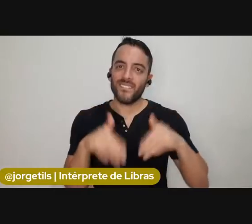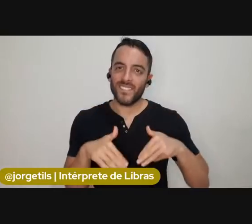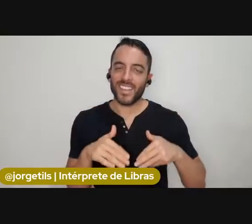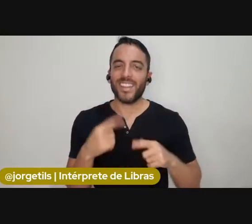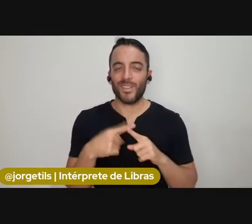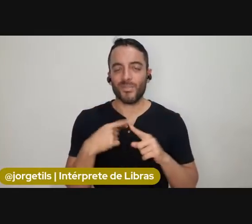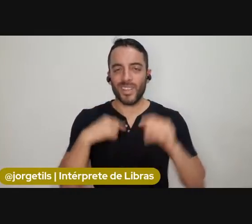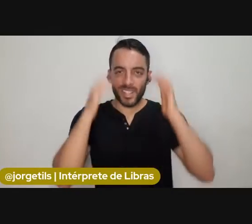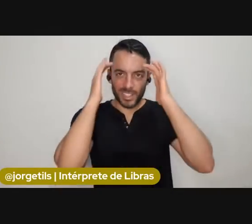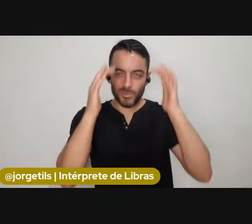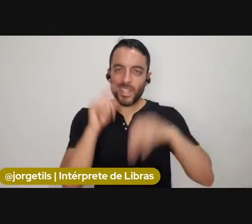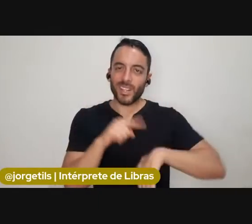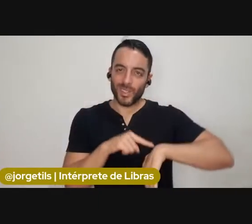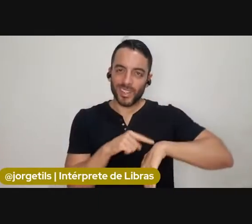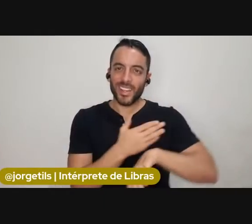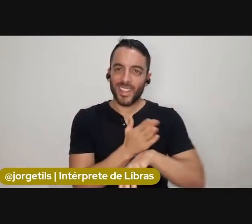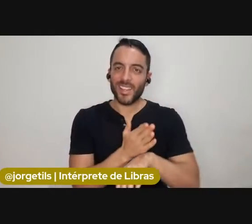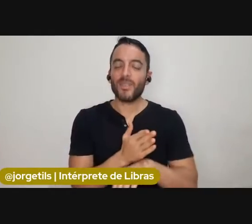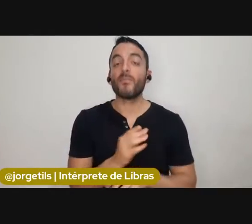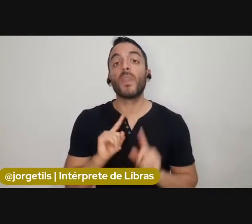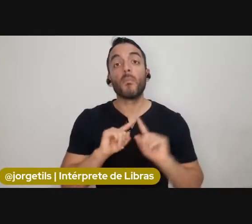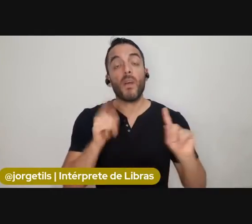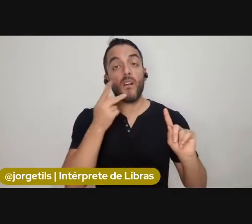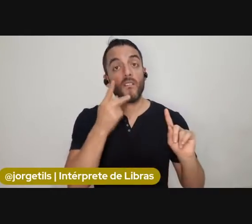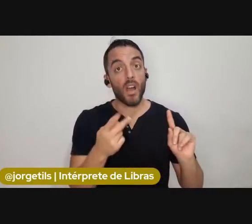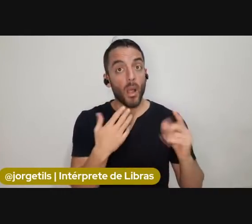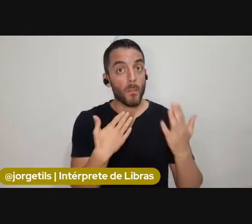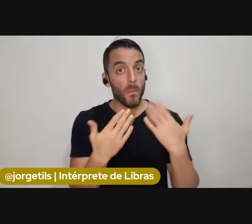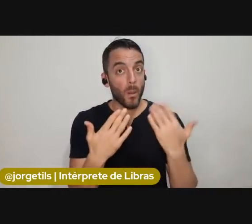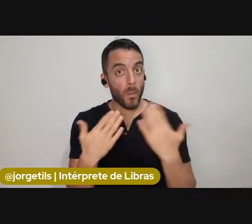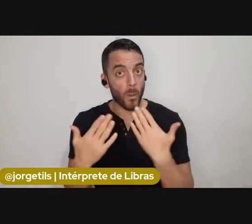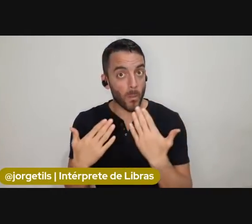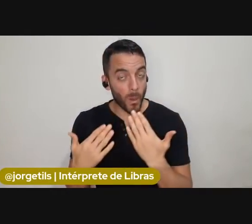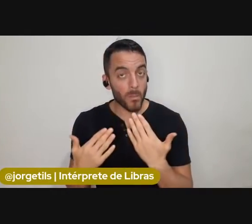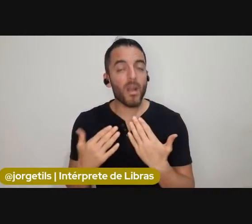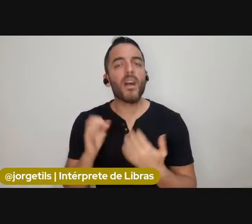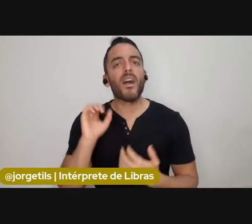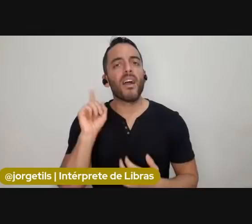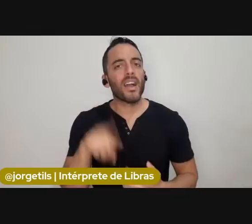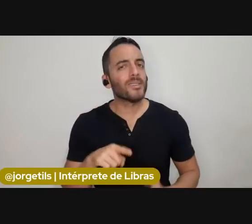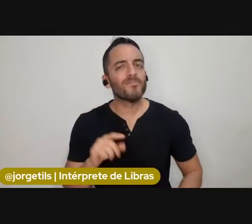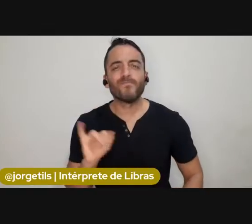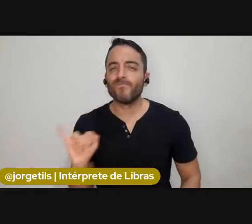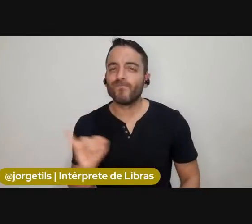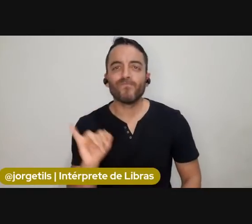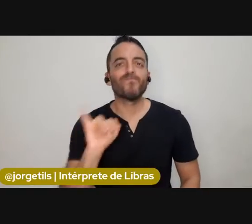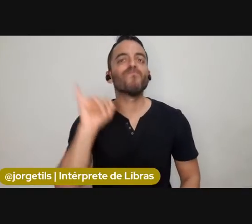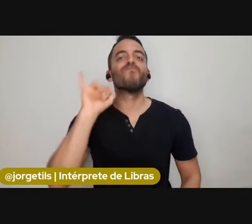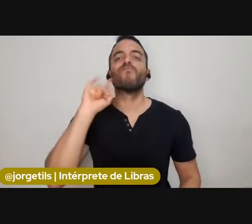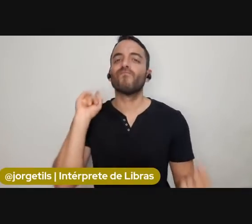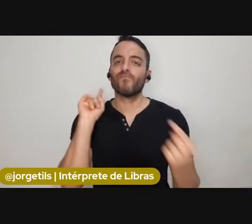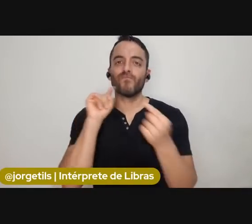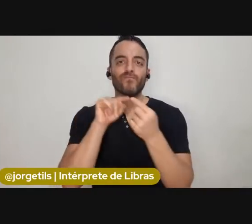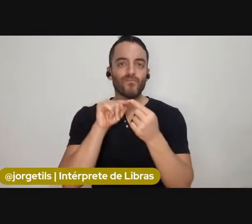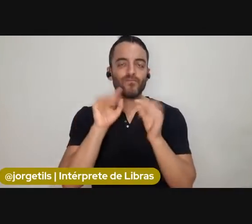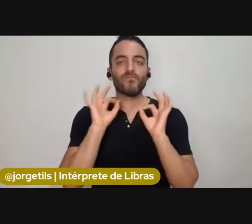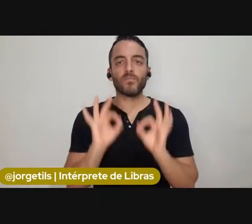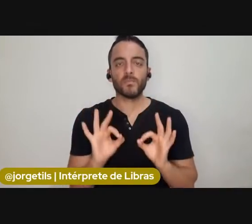tempo, mas dizer o seguinte, esse diálogo é muito propício, porque não